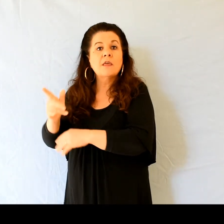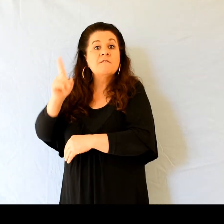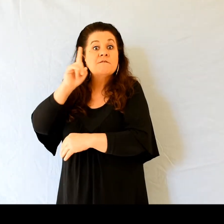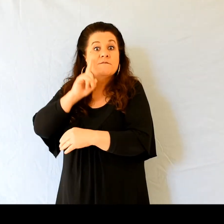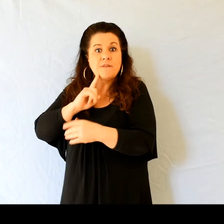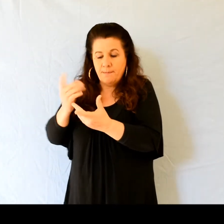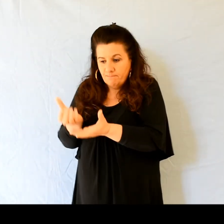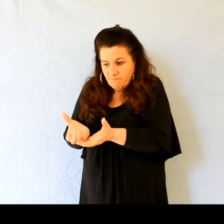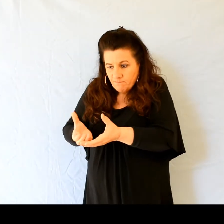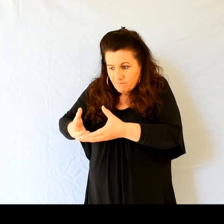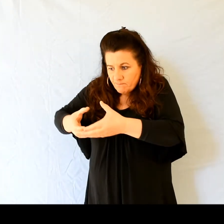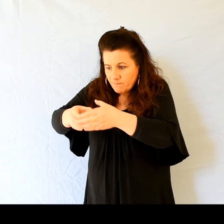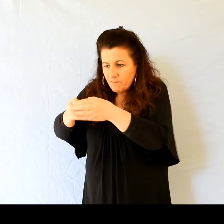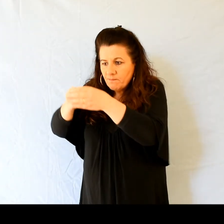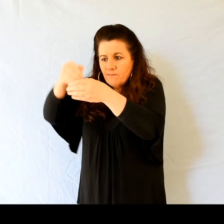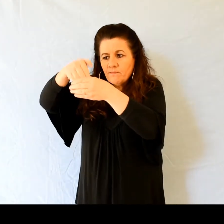et de grande valeur.